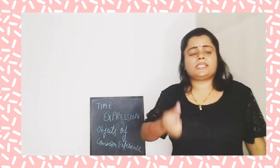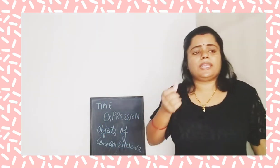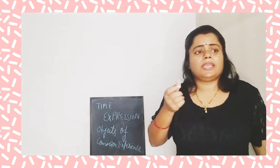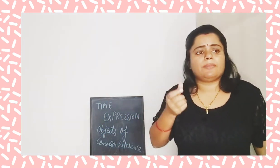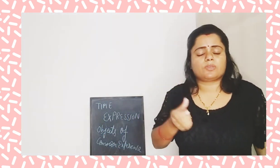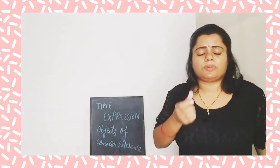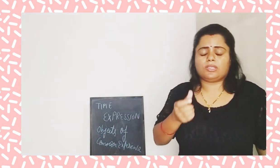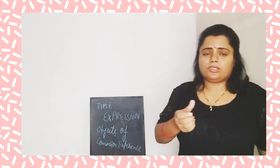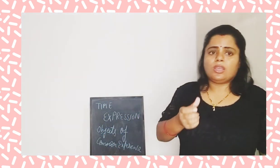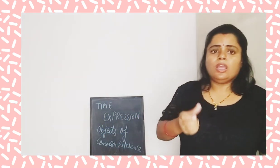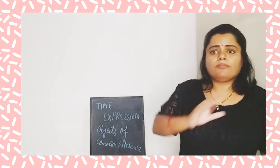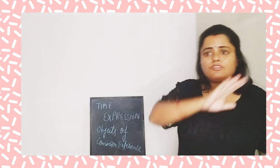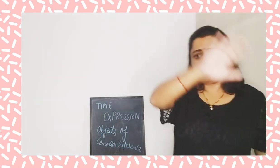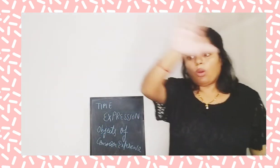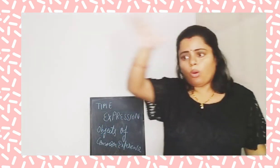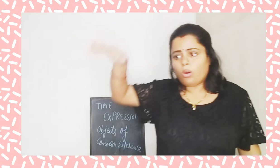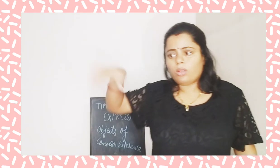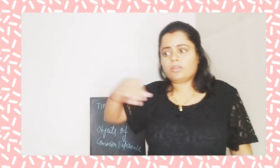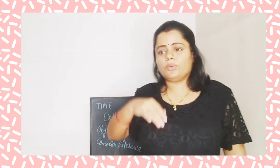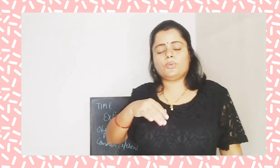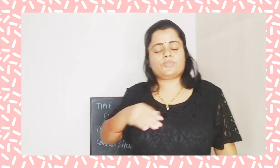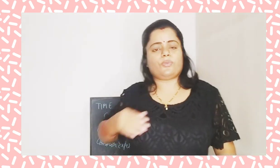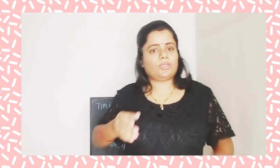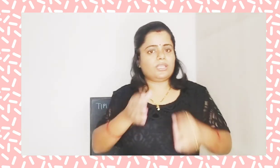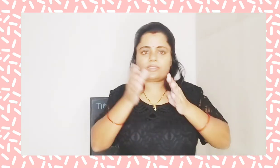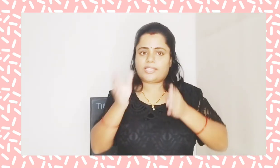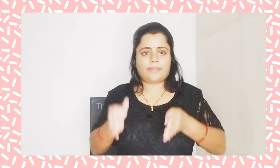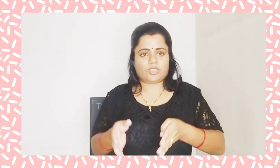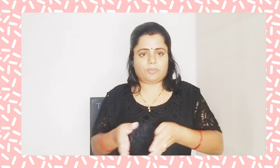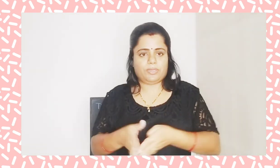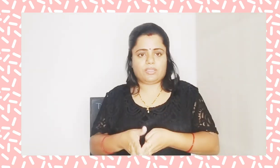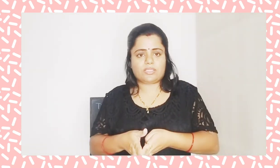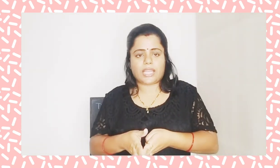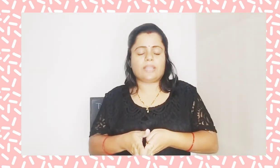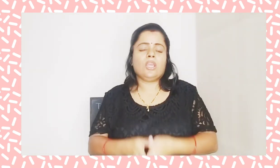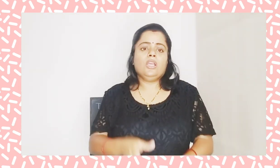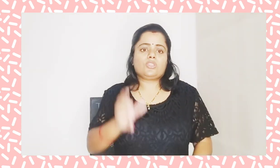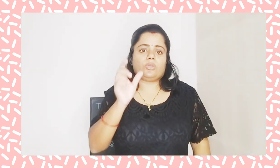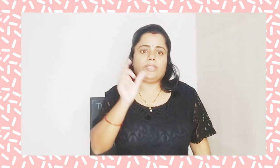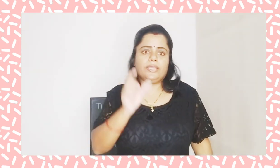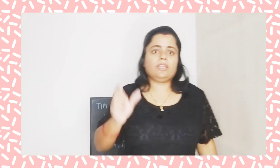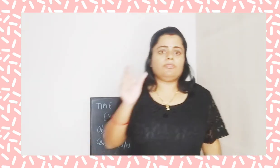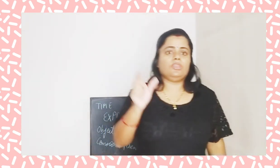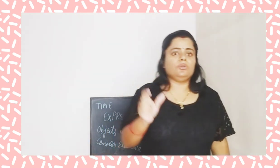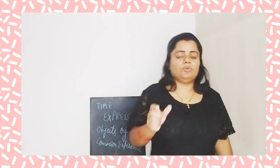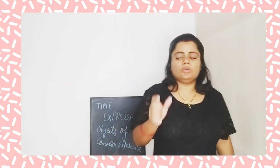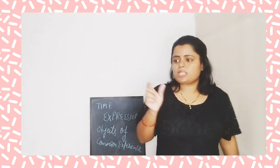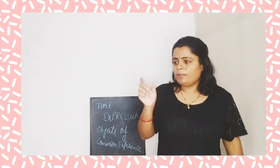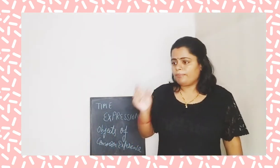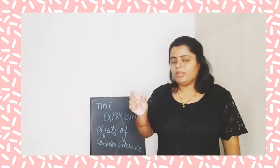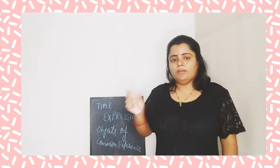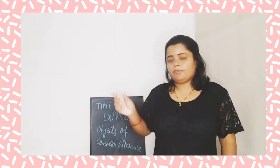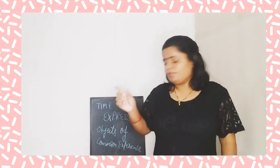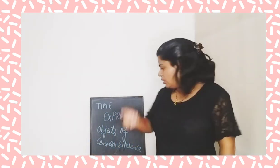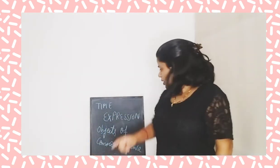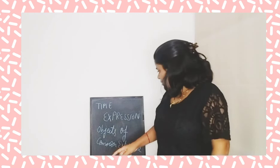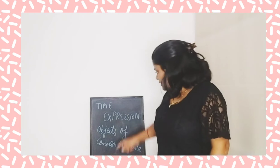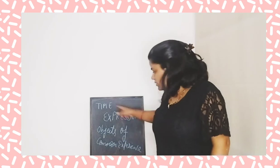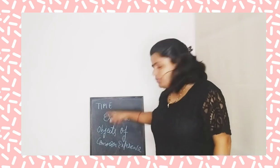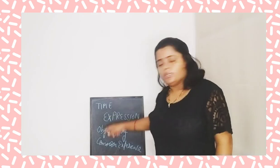सेम एक्सपीरियंस, विच वी ऑल यूज फॉर द सेम एक्सपीरियंस, राइट? सो देयर वी यूज द, विद ऑल दीज वर्ड्स